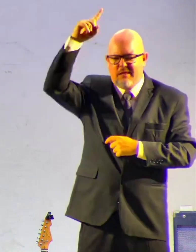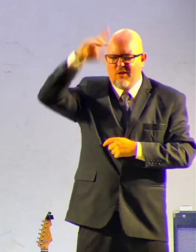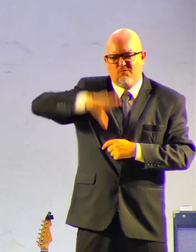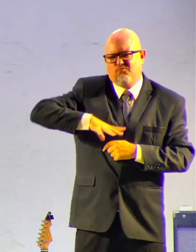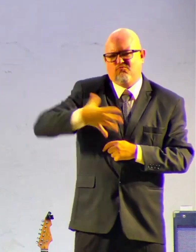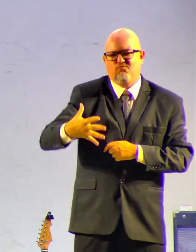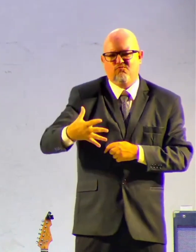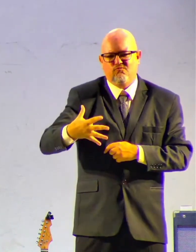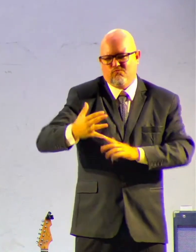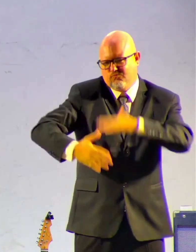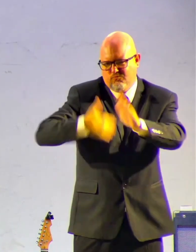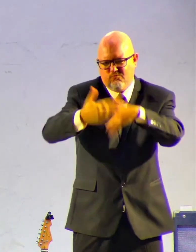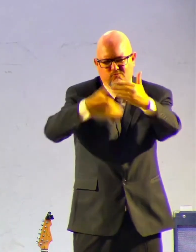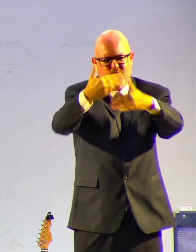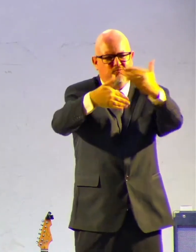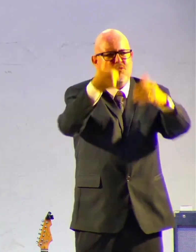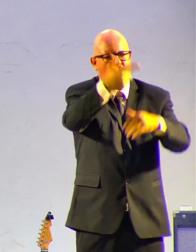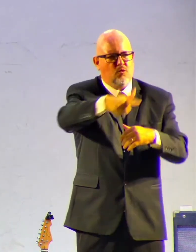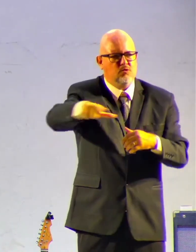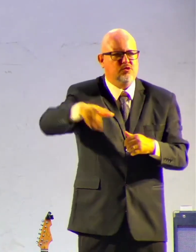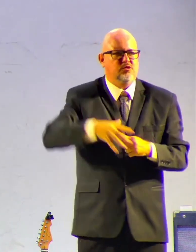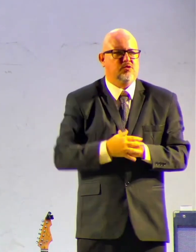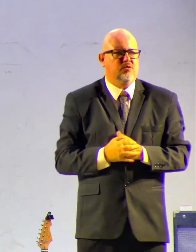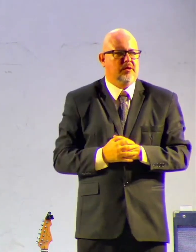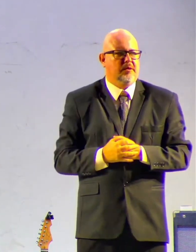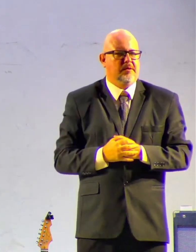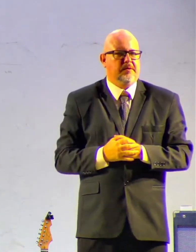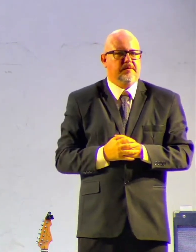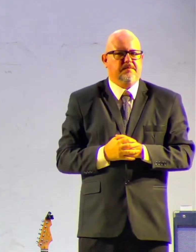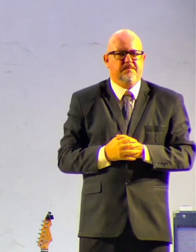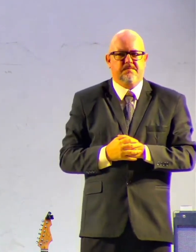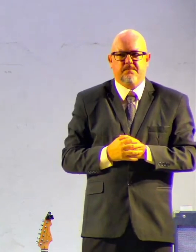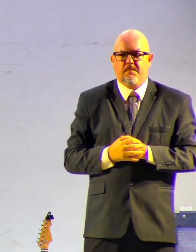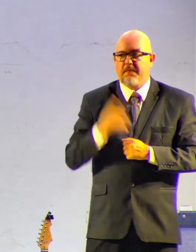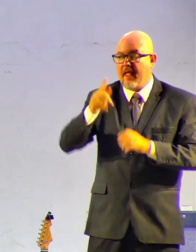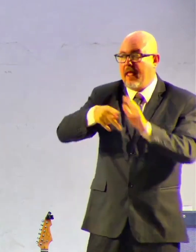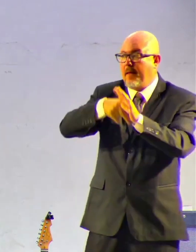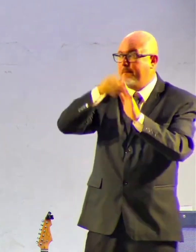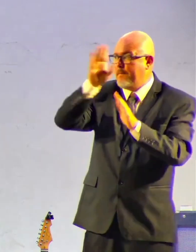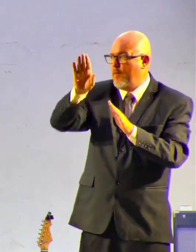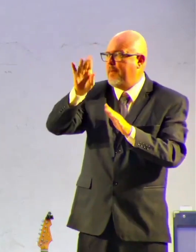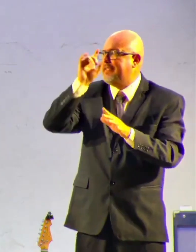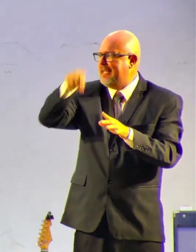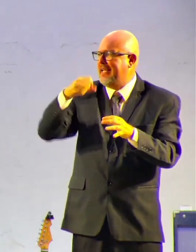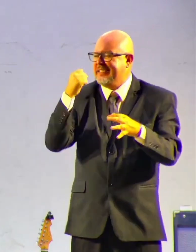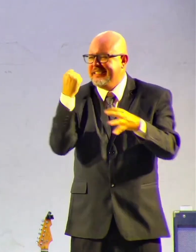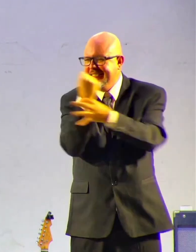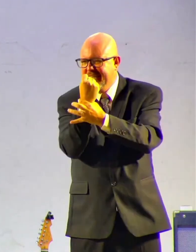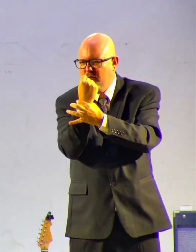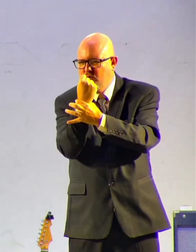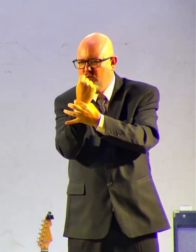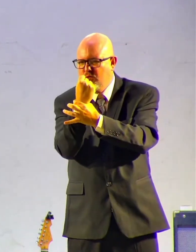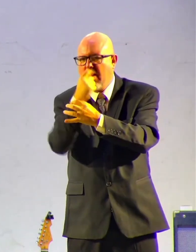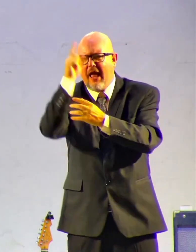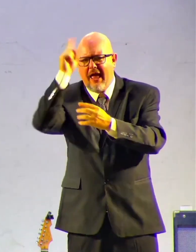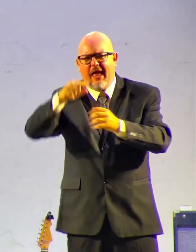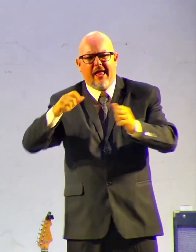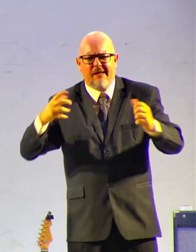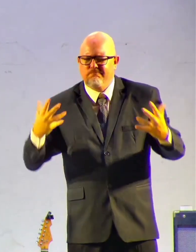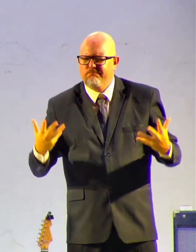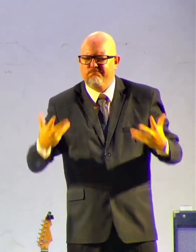Deus. Mas esta promessa, meus irmãos, não é apenas segura, ela é também